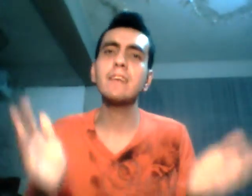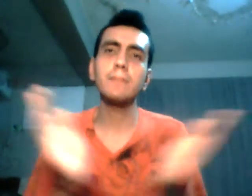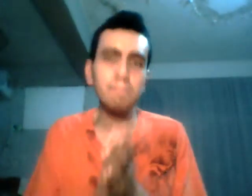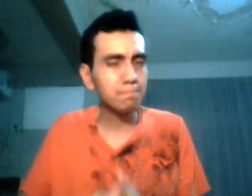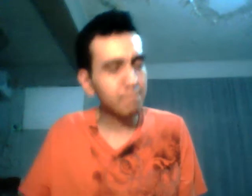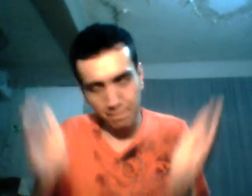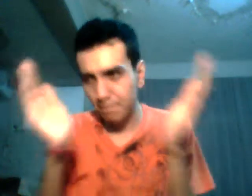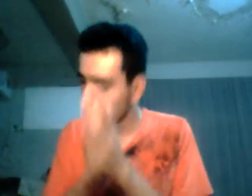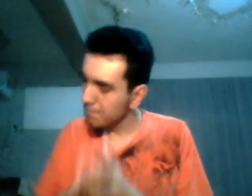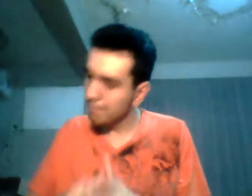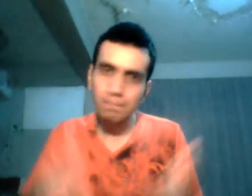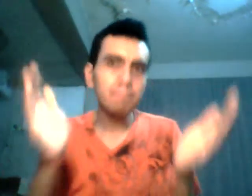estrellas.